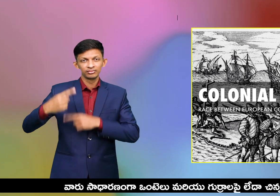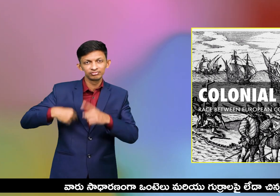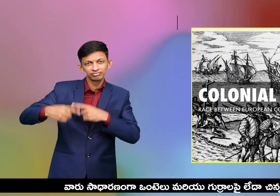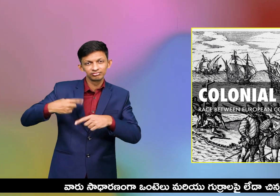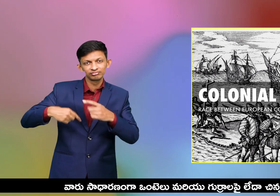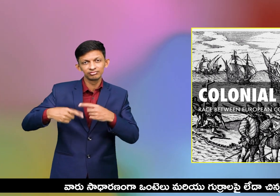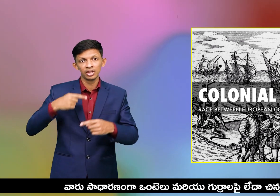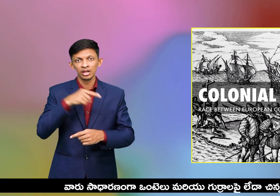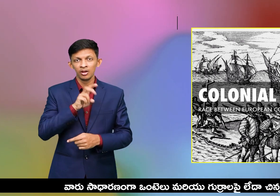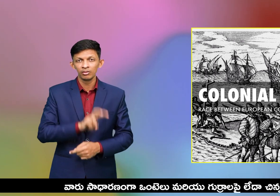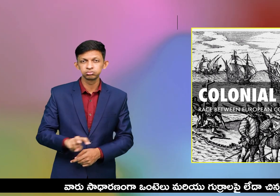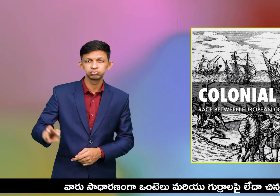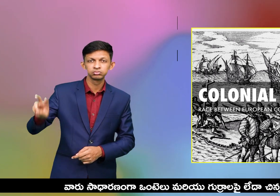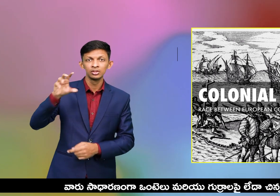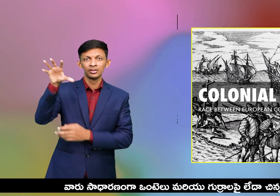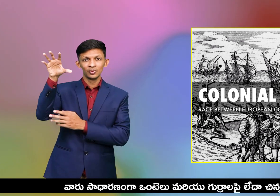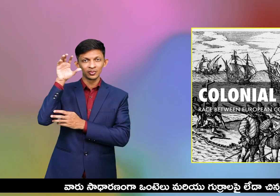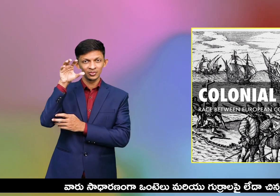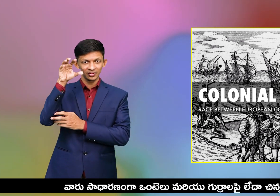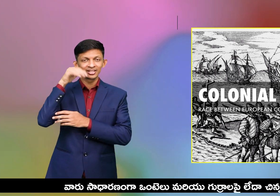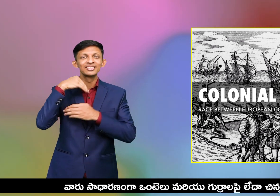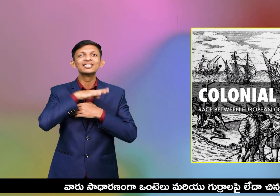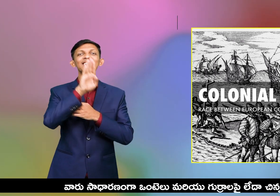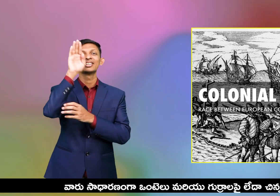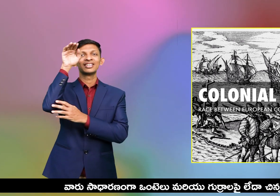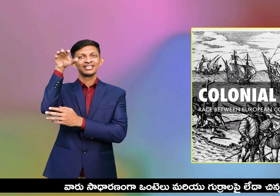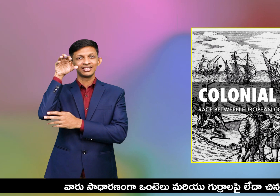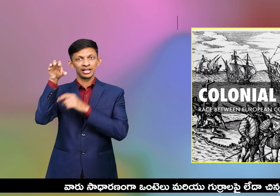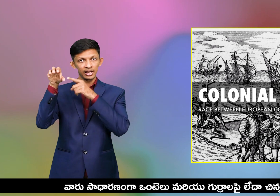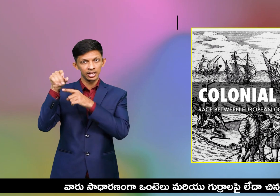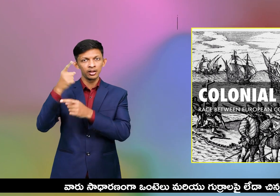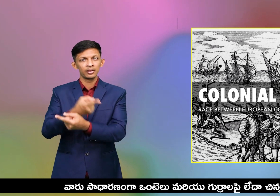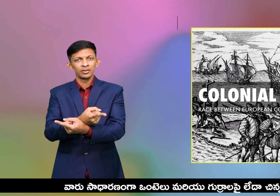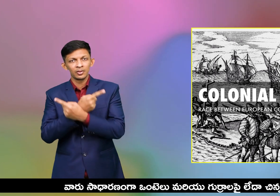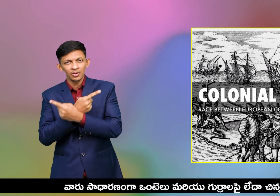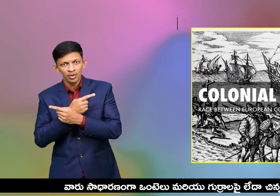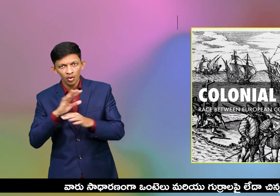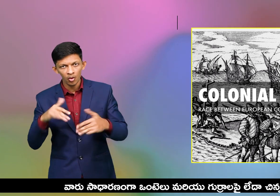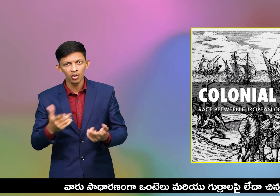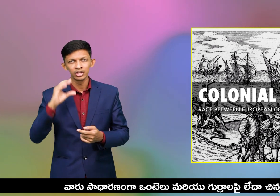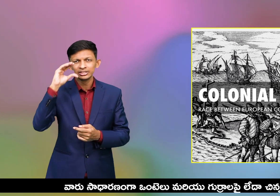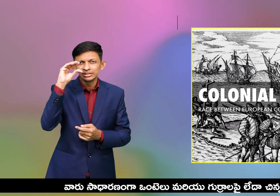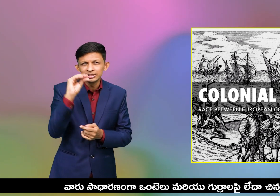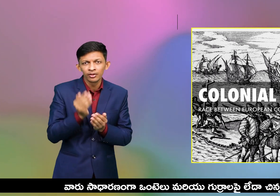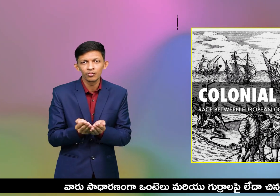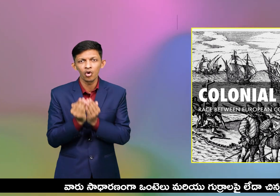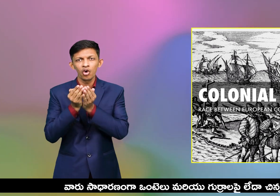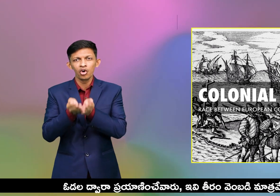వారు సాధారణంగా ఒంటెలు మరియు గుర్రాలపై లేదా చిన్న పడవలు మరియు